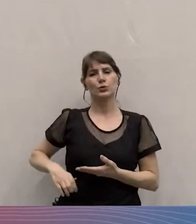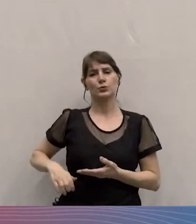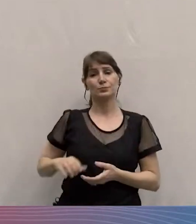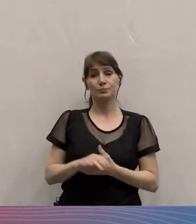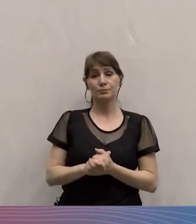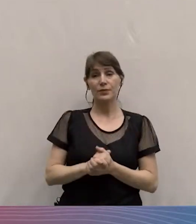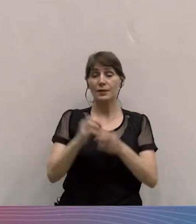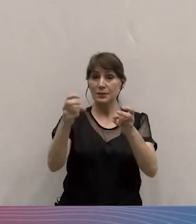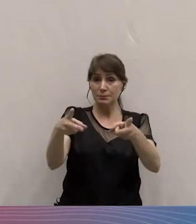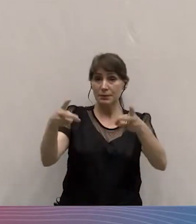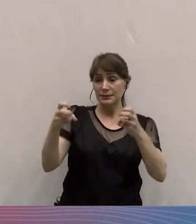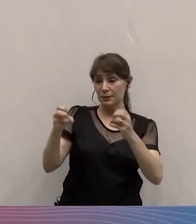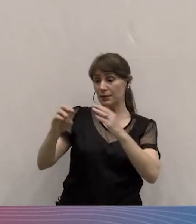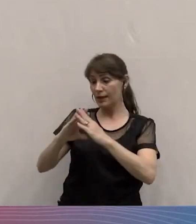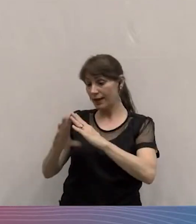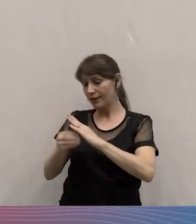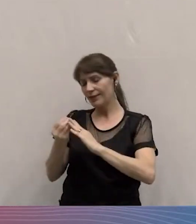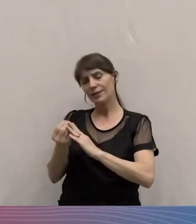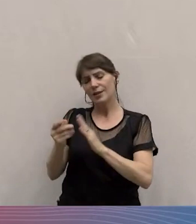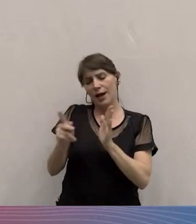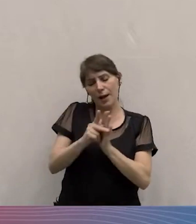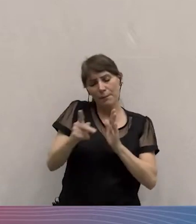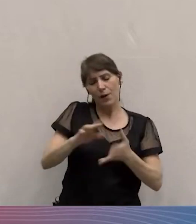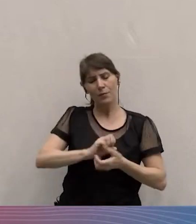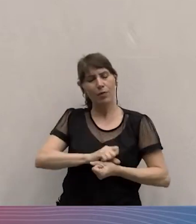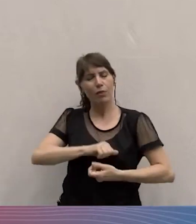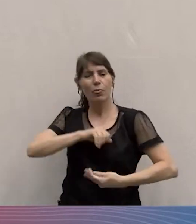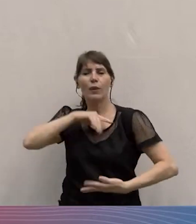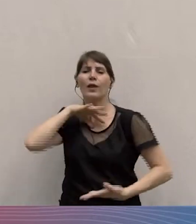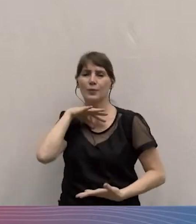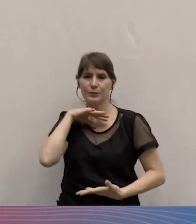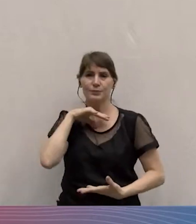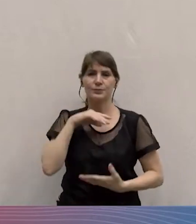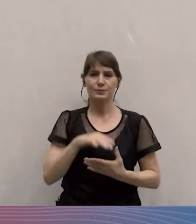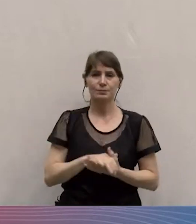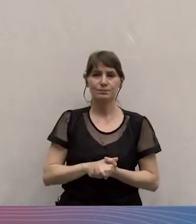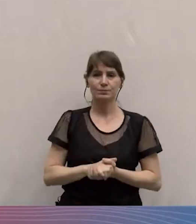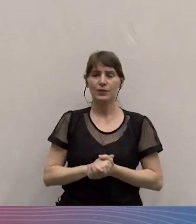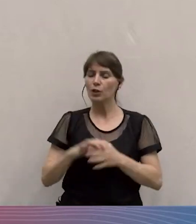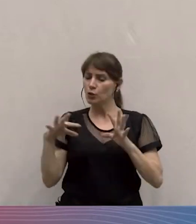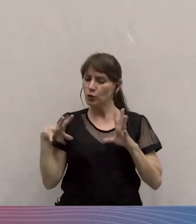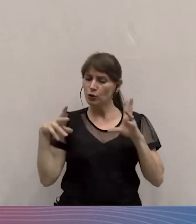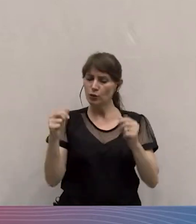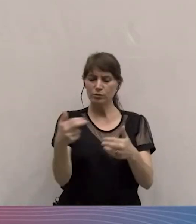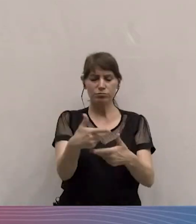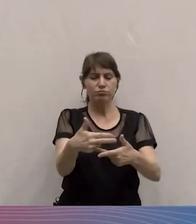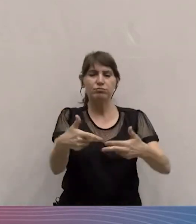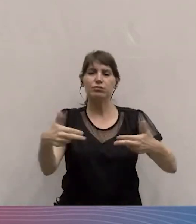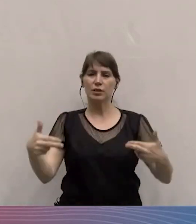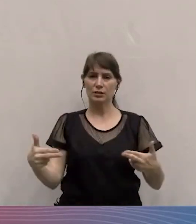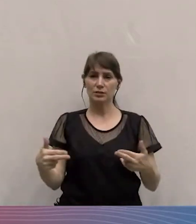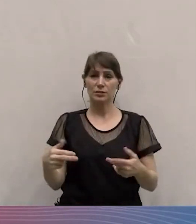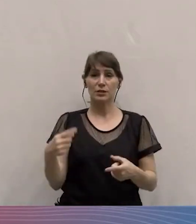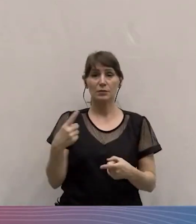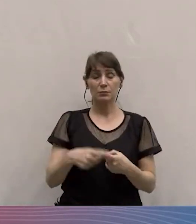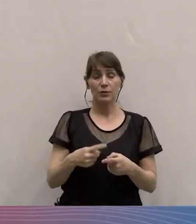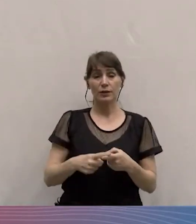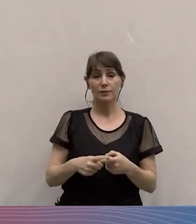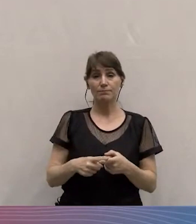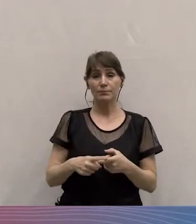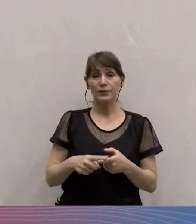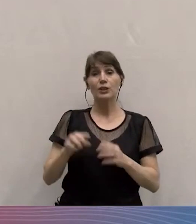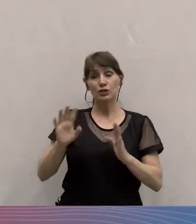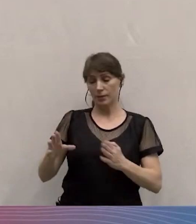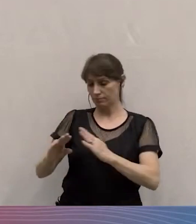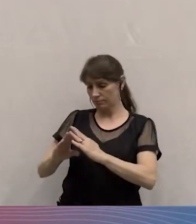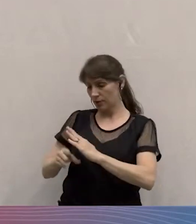a plenitude daquele que a tudo enche em todas as coisas, porque primeiramente encheu